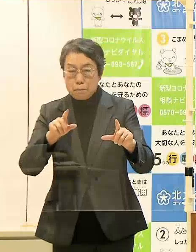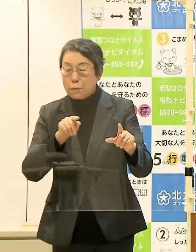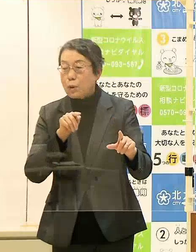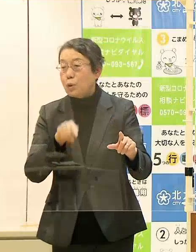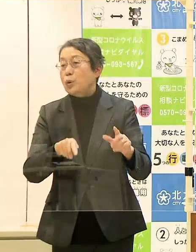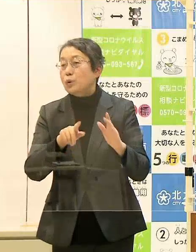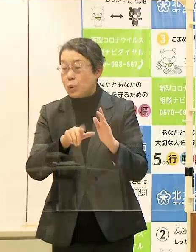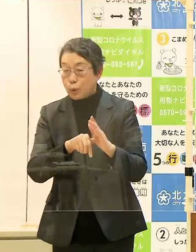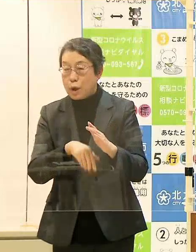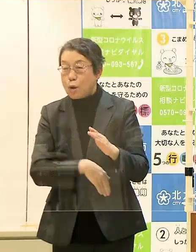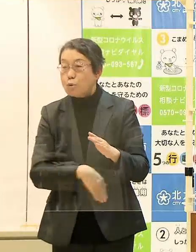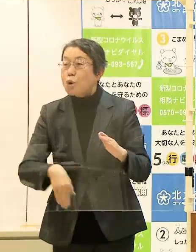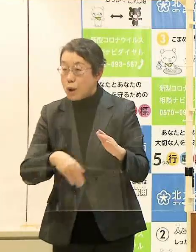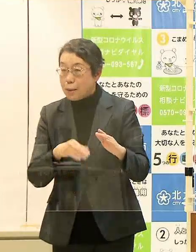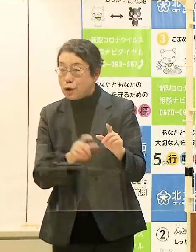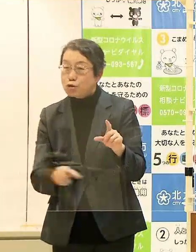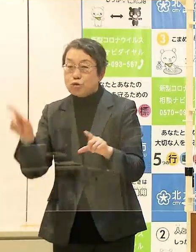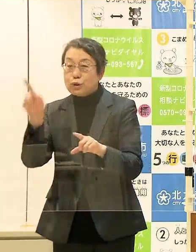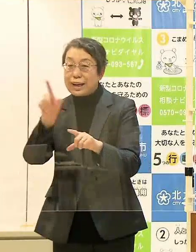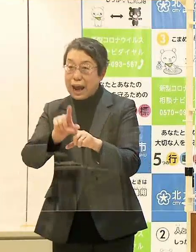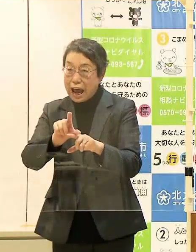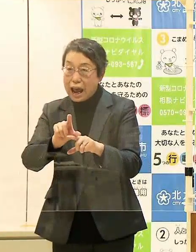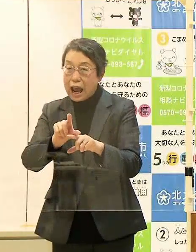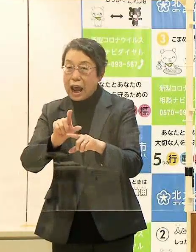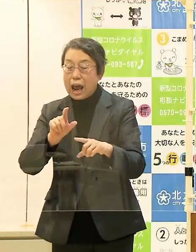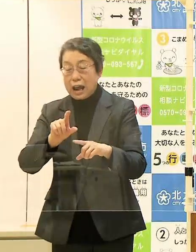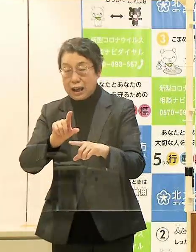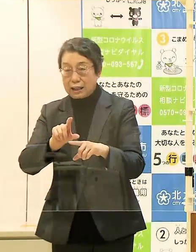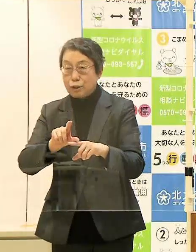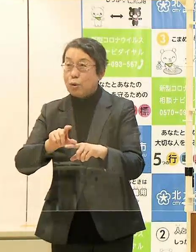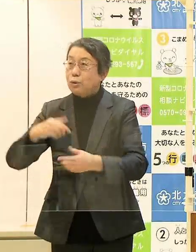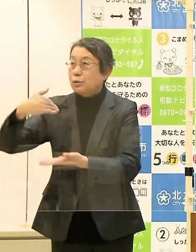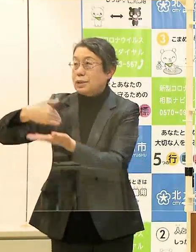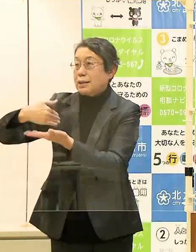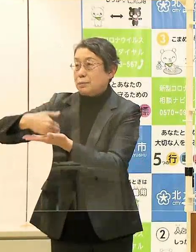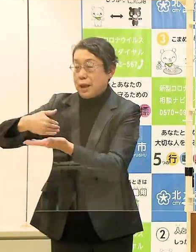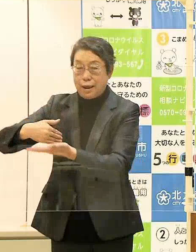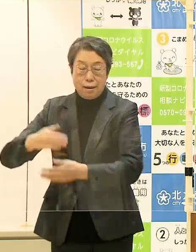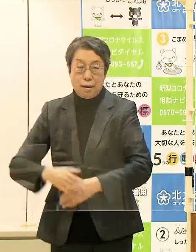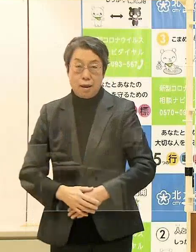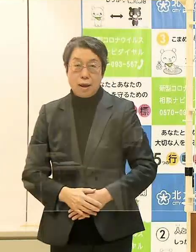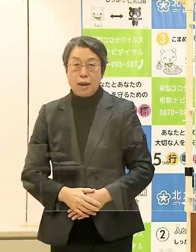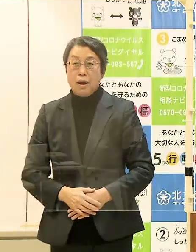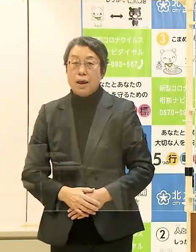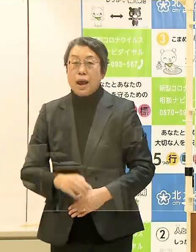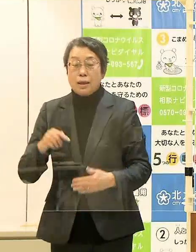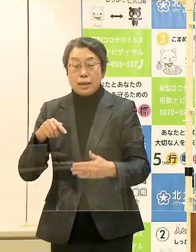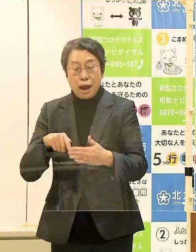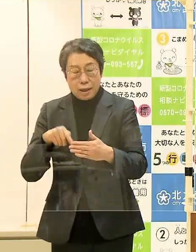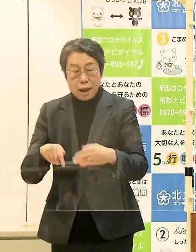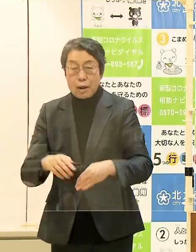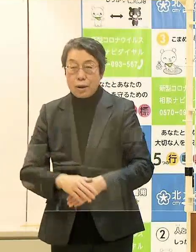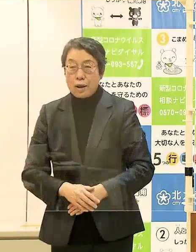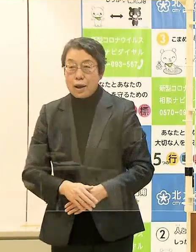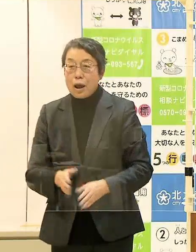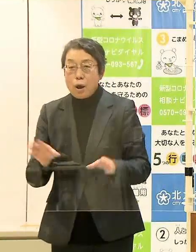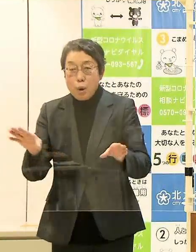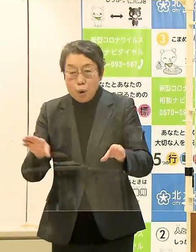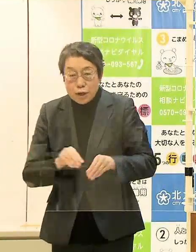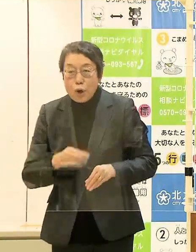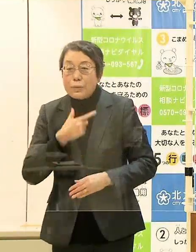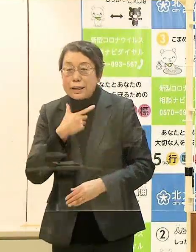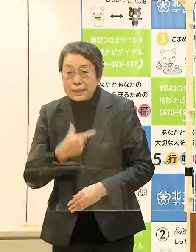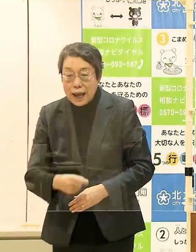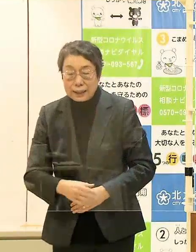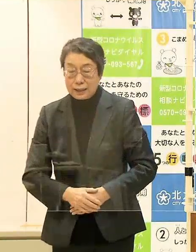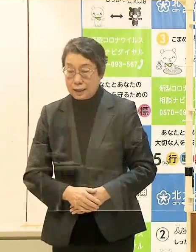も追加でなるという説明でありましたがその中で何としてでも抑え込みたいという